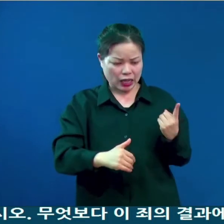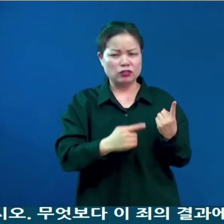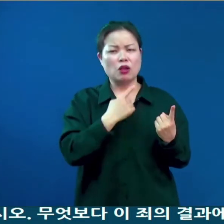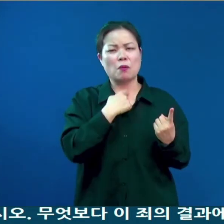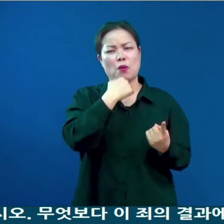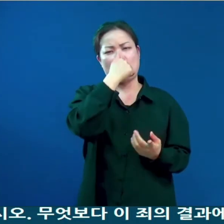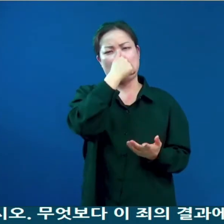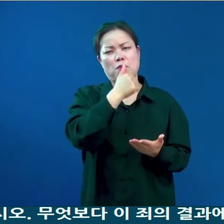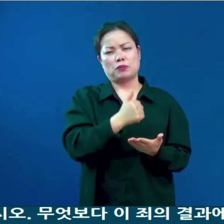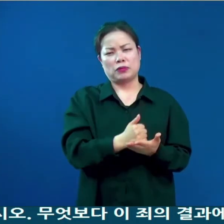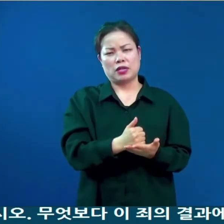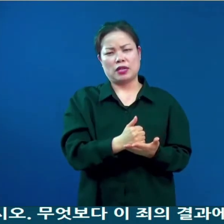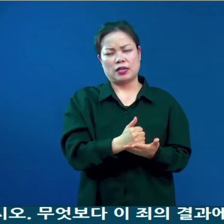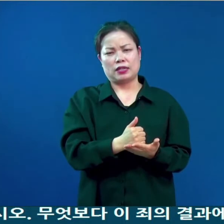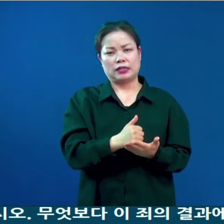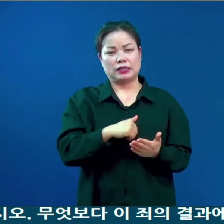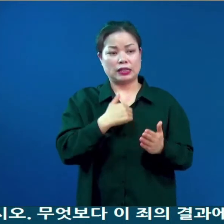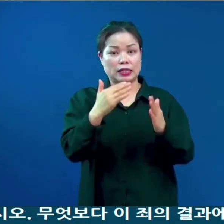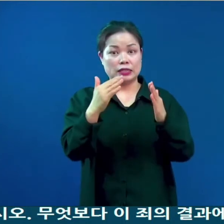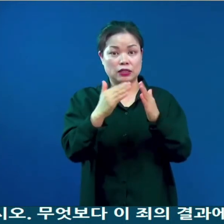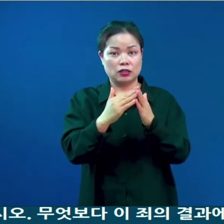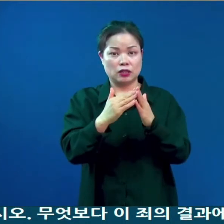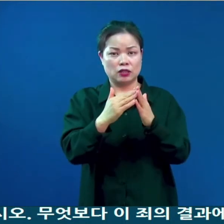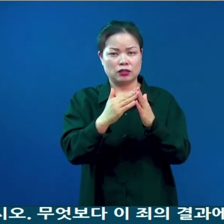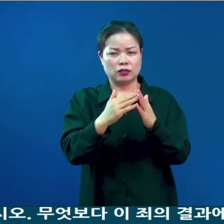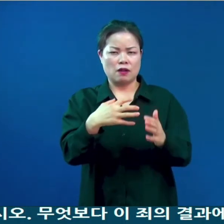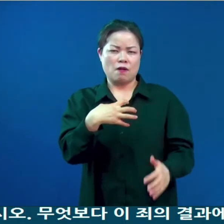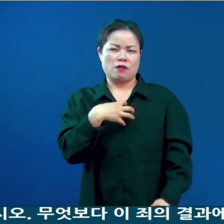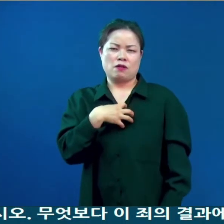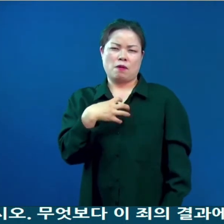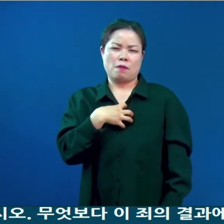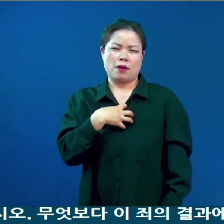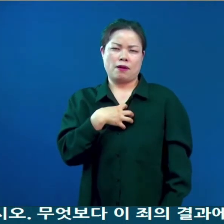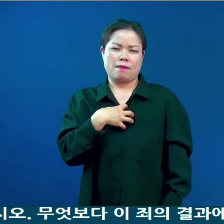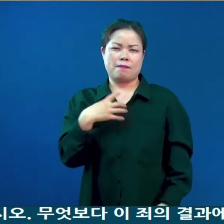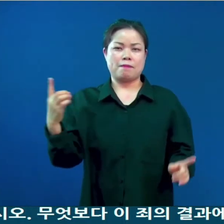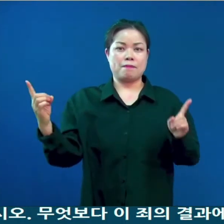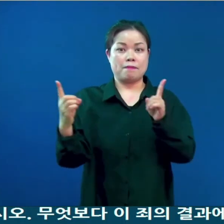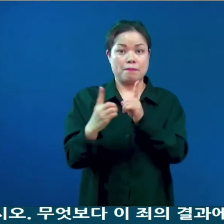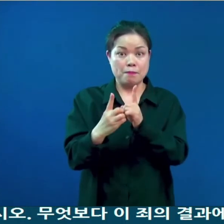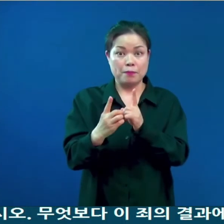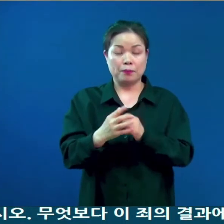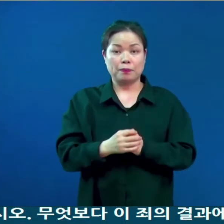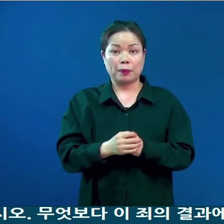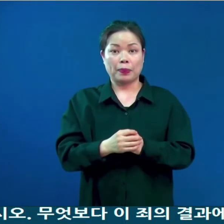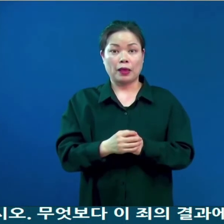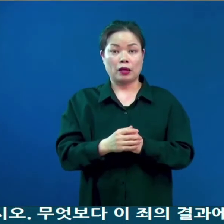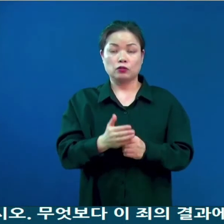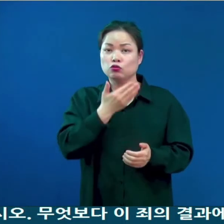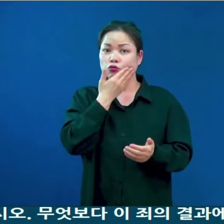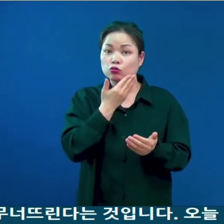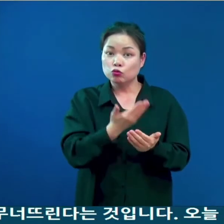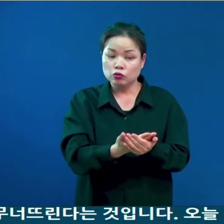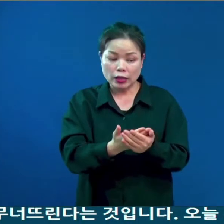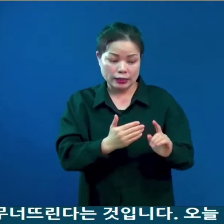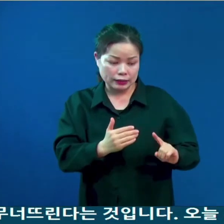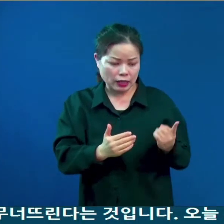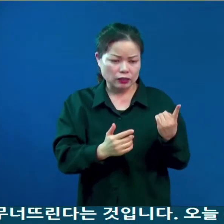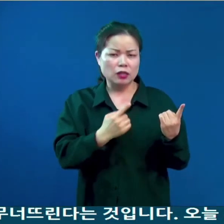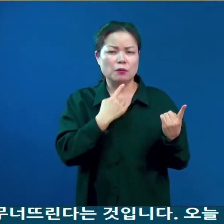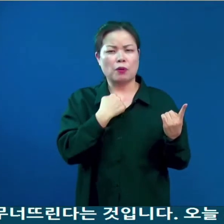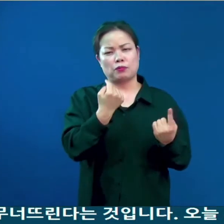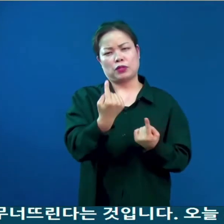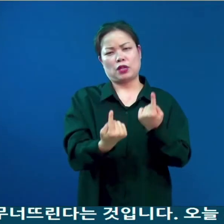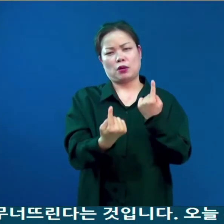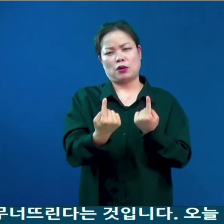범죄로 인하여 자신의 집까지 크게 위기에 처하게 되는 내용인데, 여기서 중요한 것은 다윗의